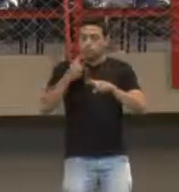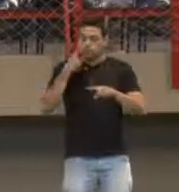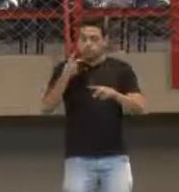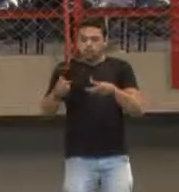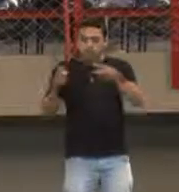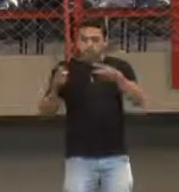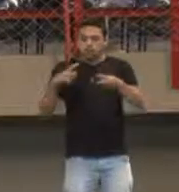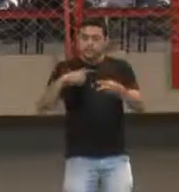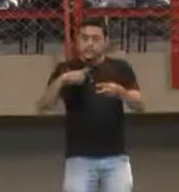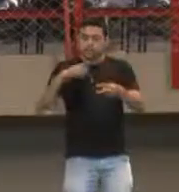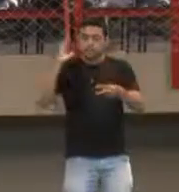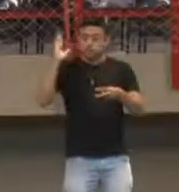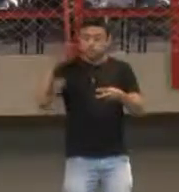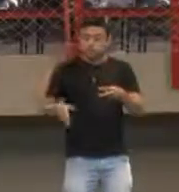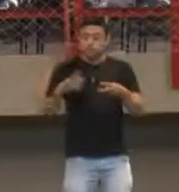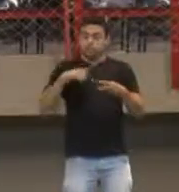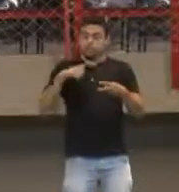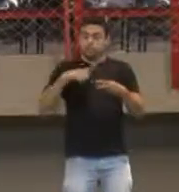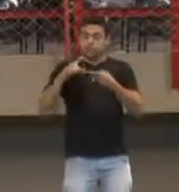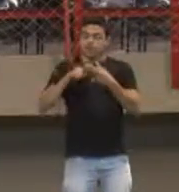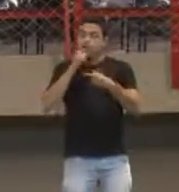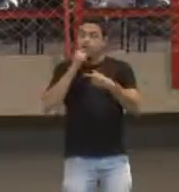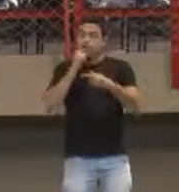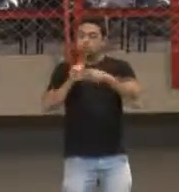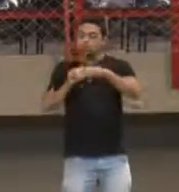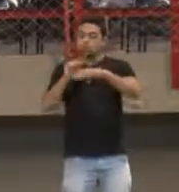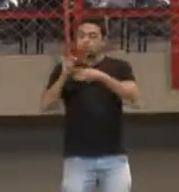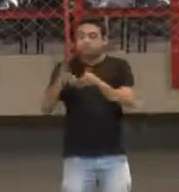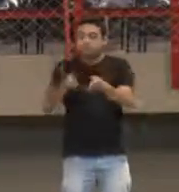aí que ele possui poucos recursos hídricos.